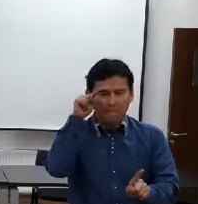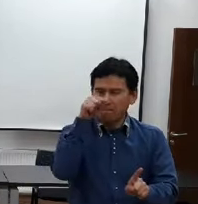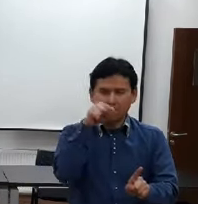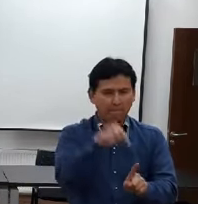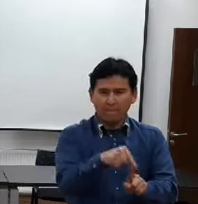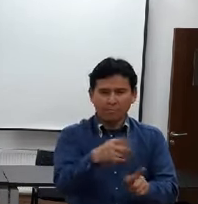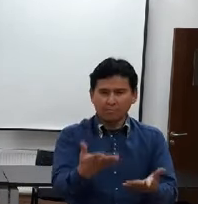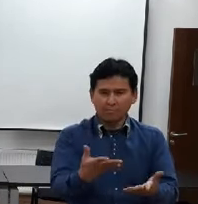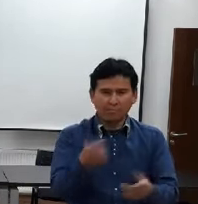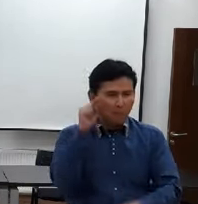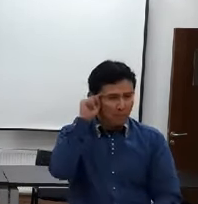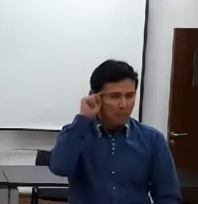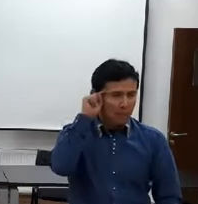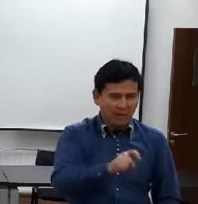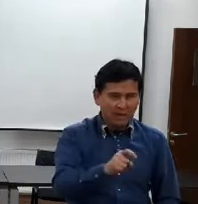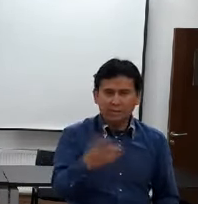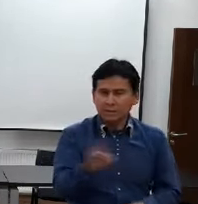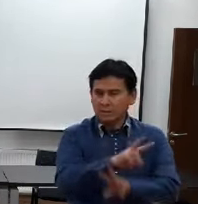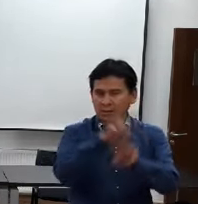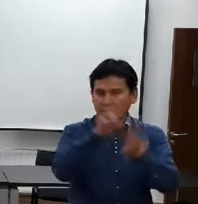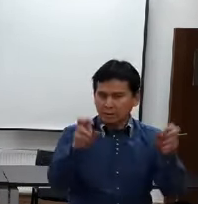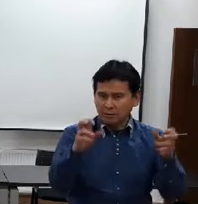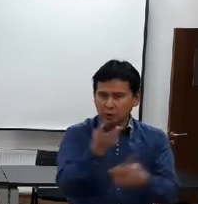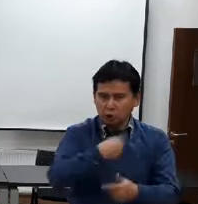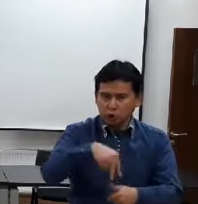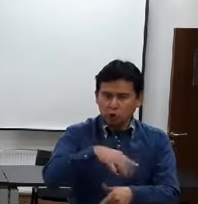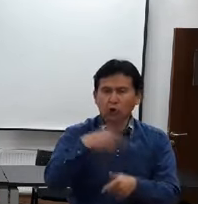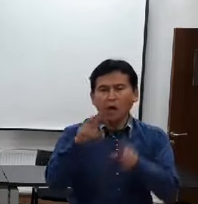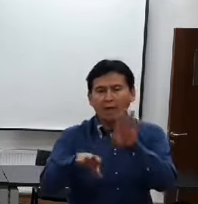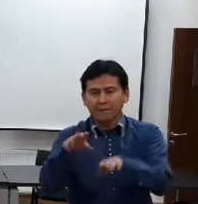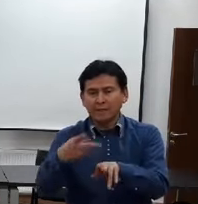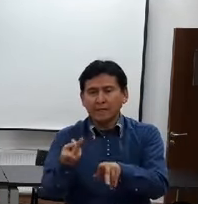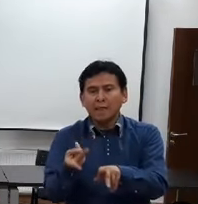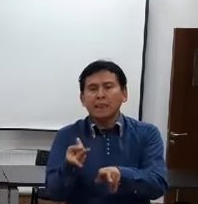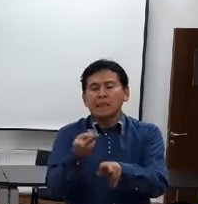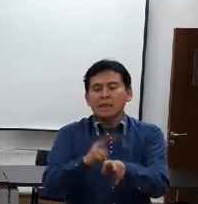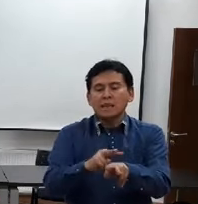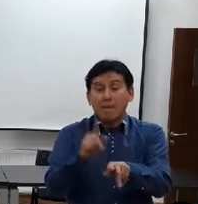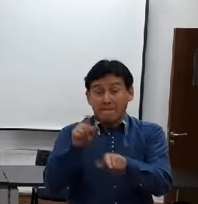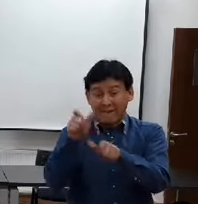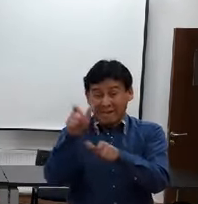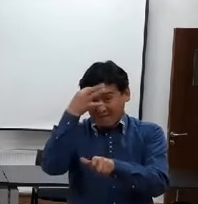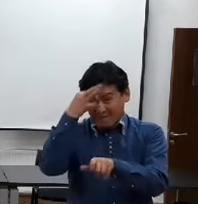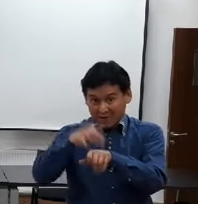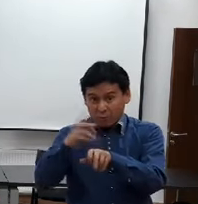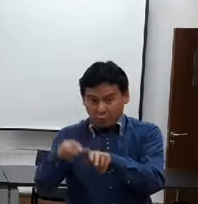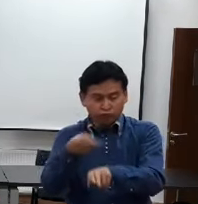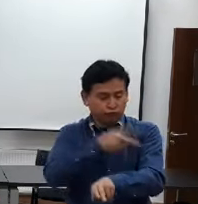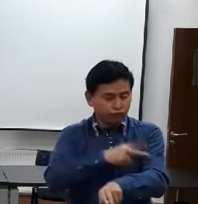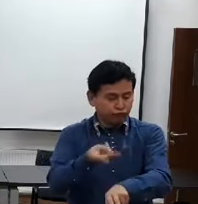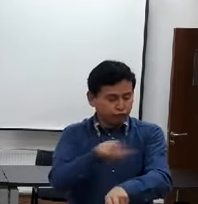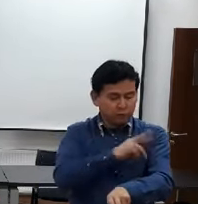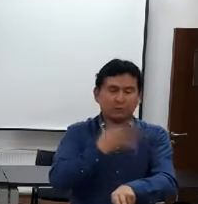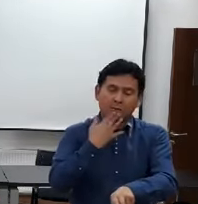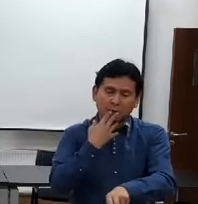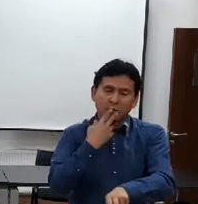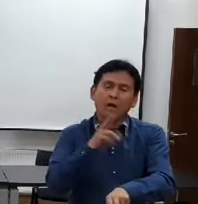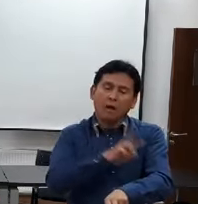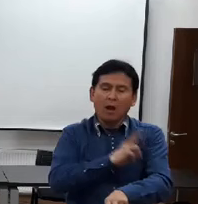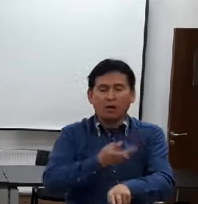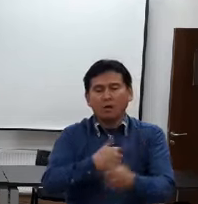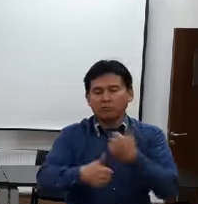y si nosotros hemos tenido que trasladar y nosotros también estamos dispuestos a poder recibir a todos